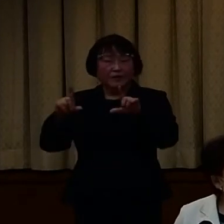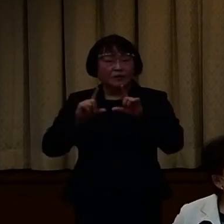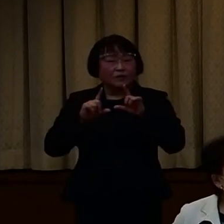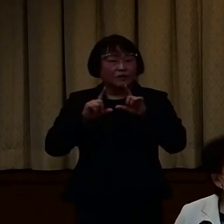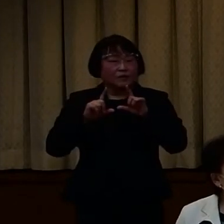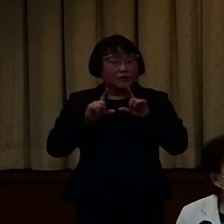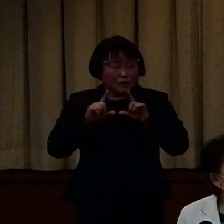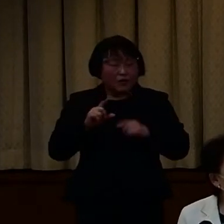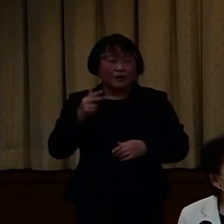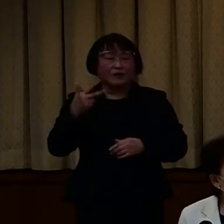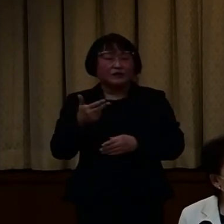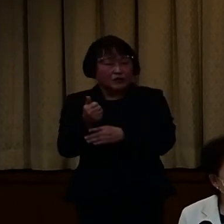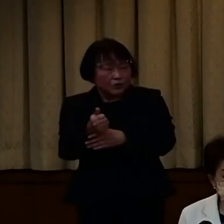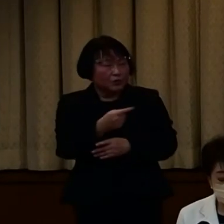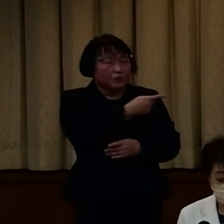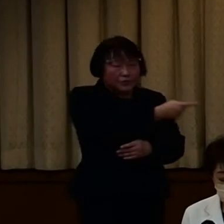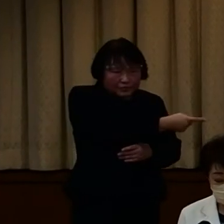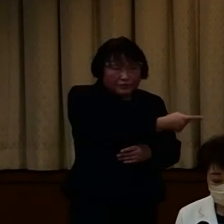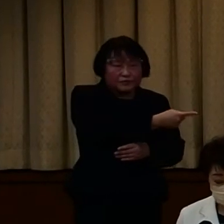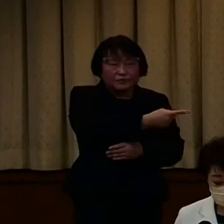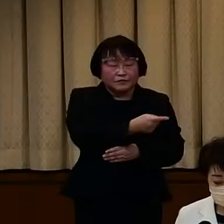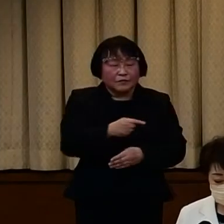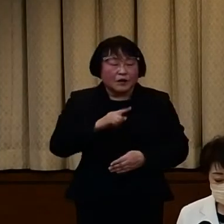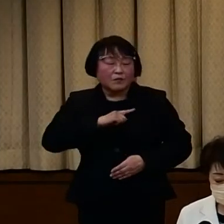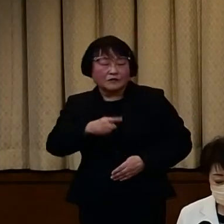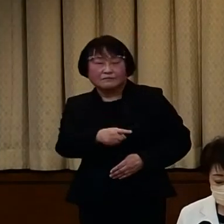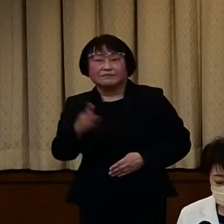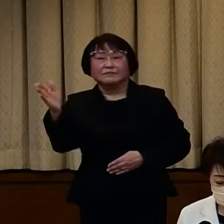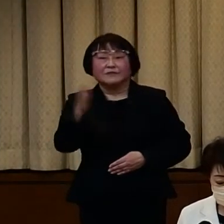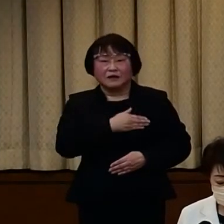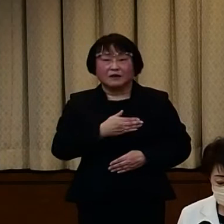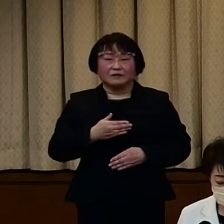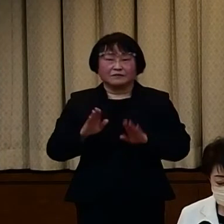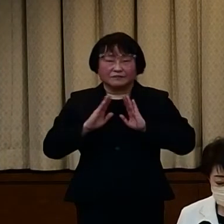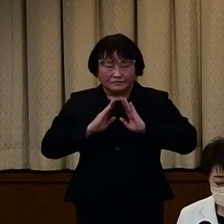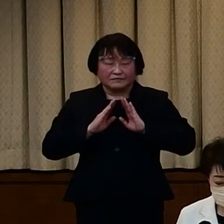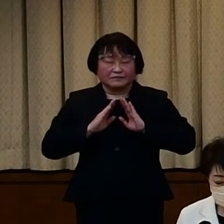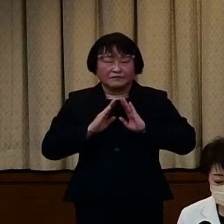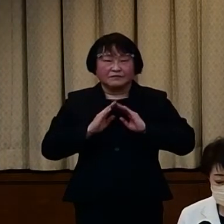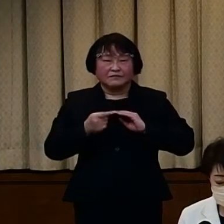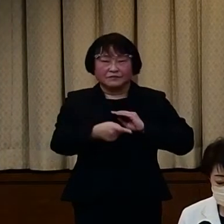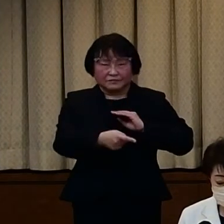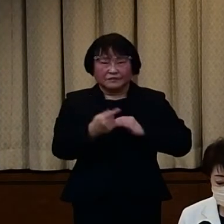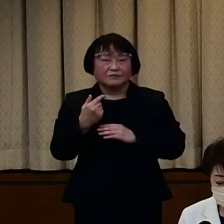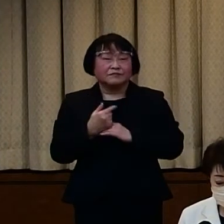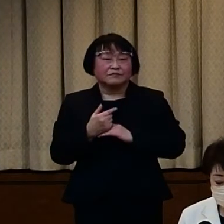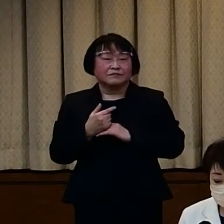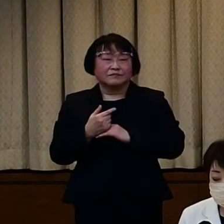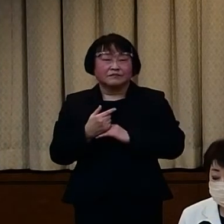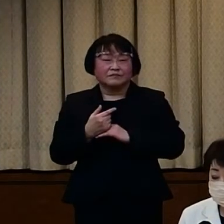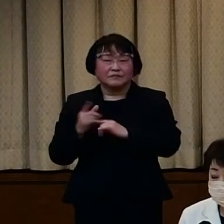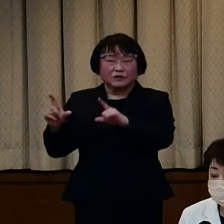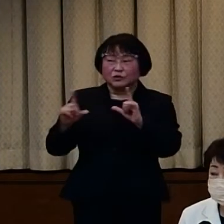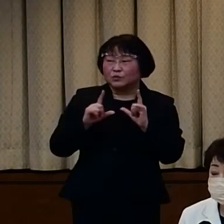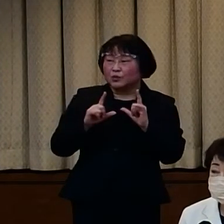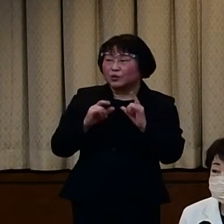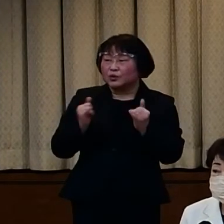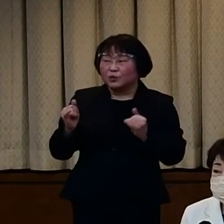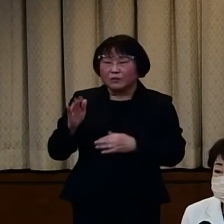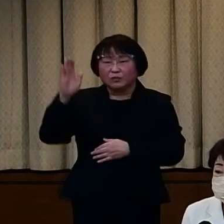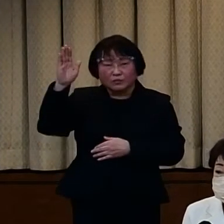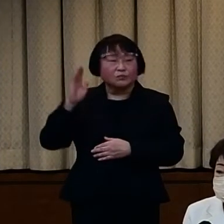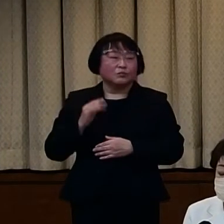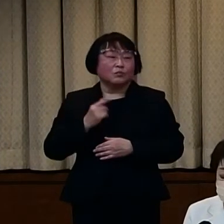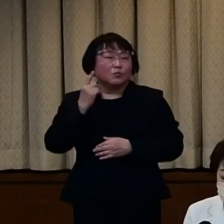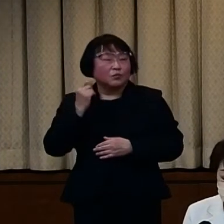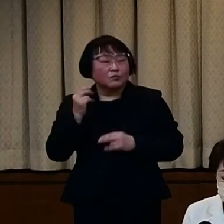郡市長、村井知事の順でお受けします。はじめに郡市長に質問のある方は挙手の上、指名されまし